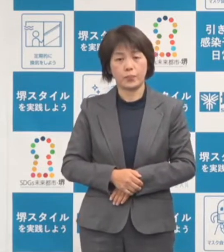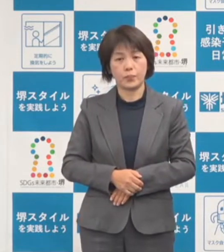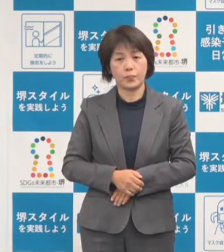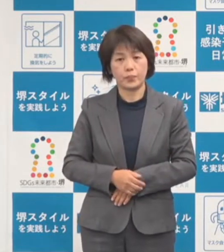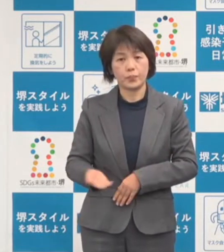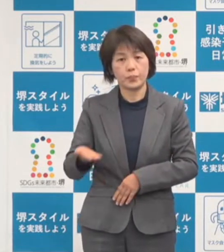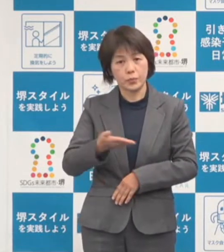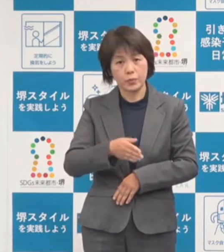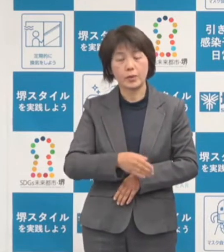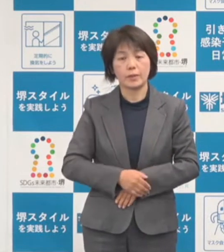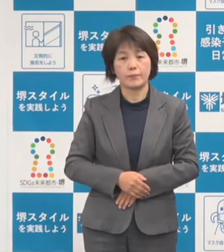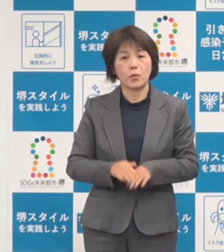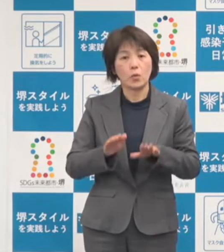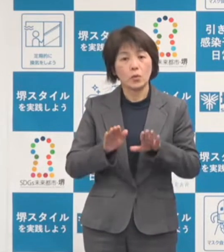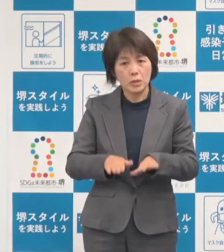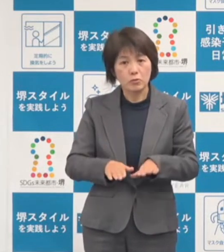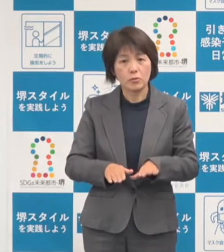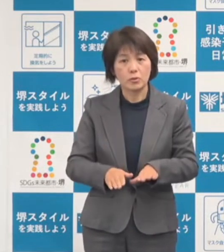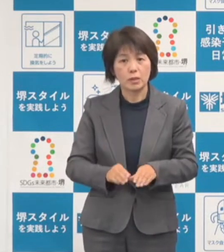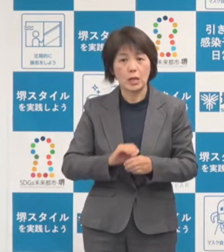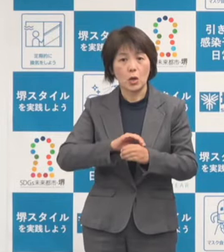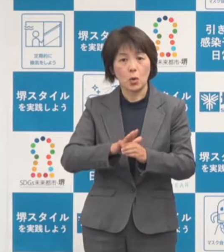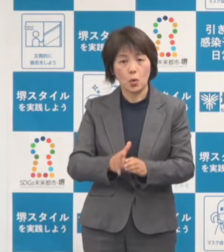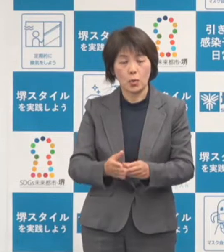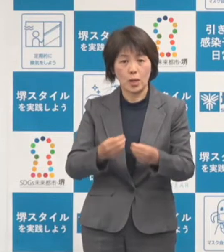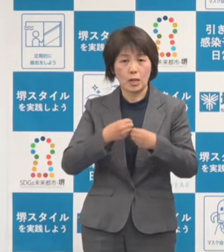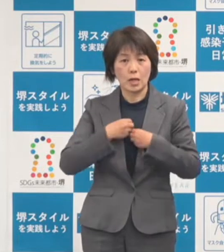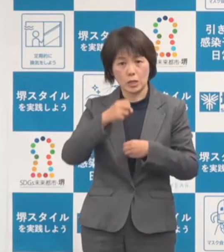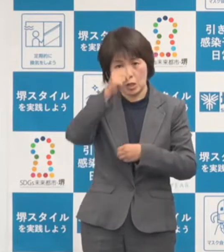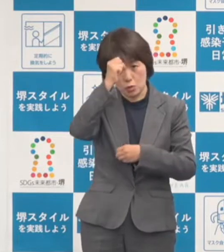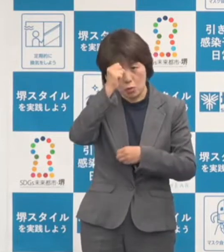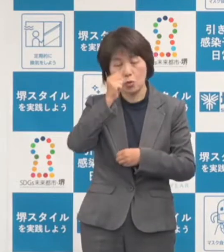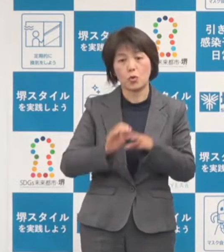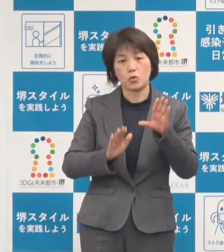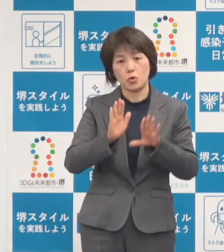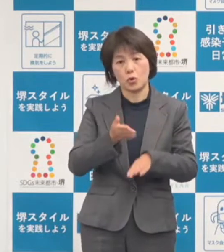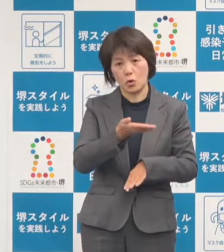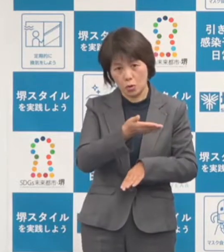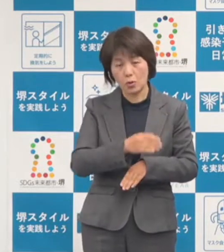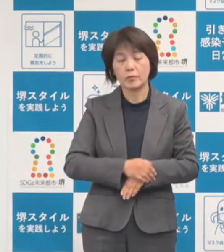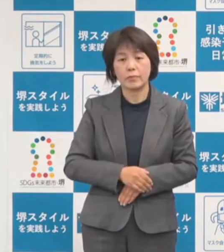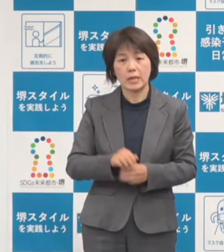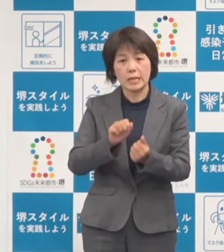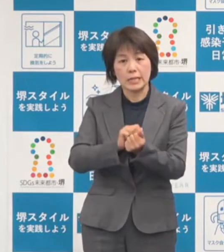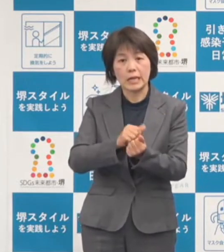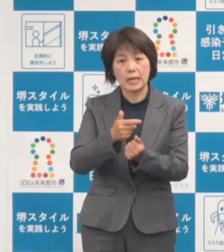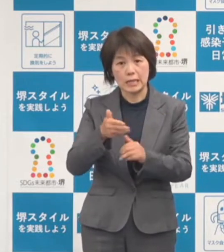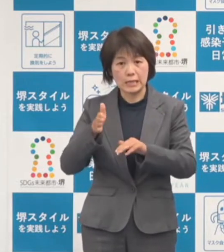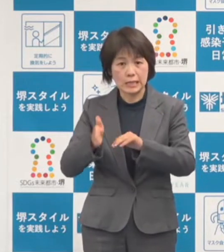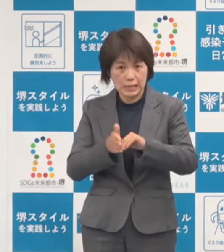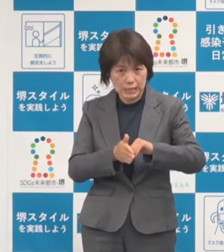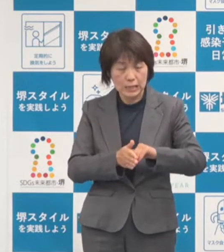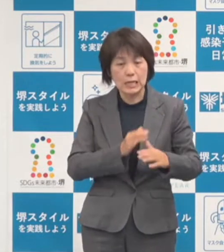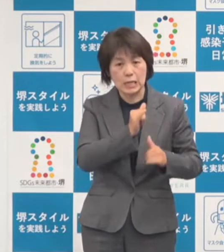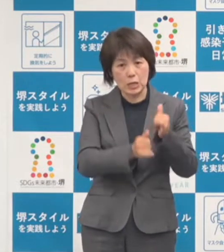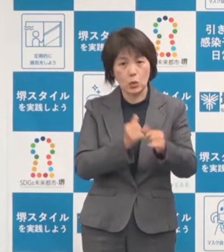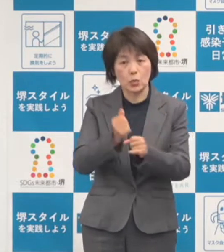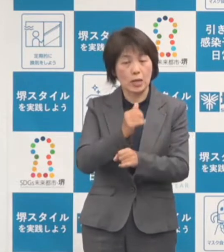続きまして、本日、新型コロナウイルス感染症の状況、そして堺キッチン伝統産